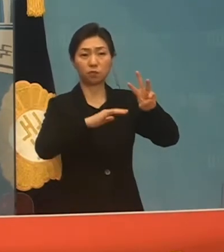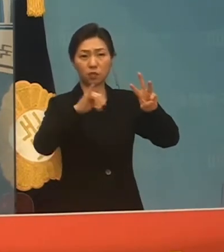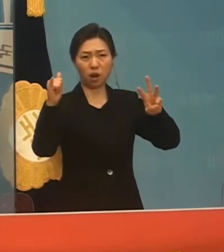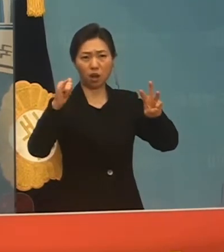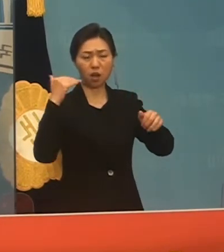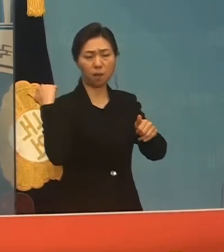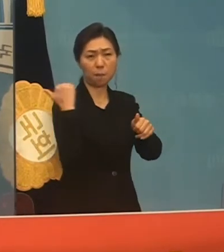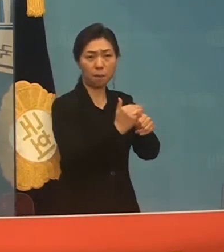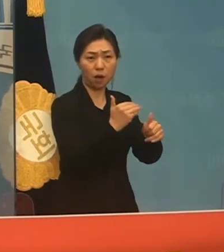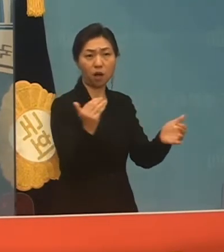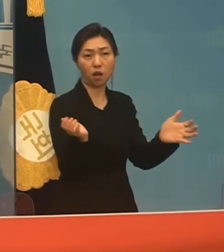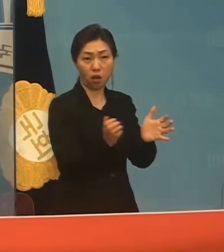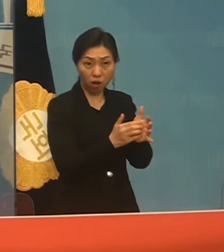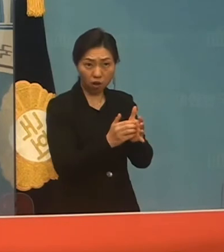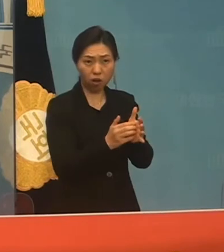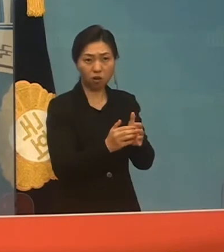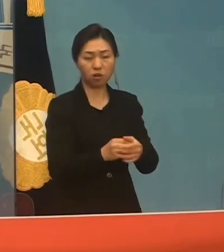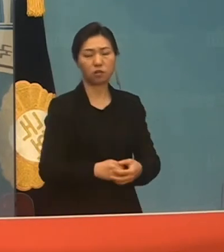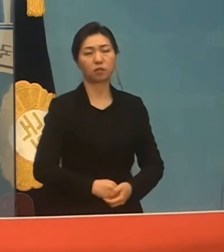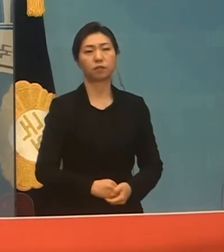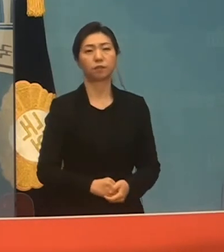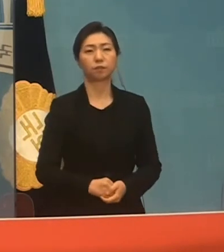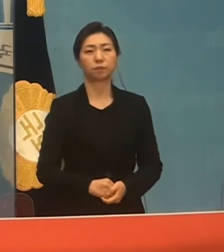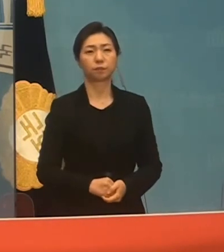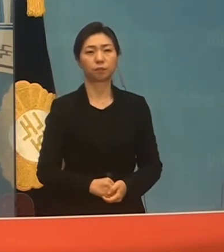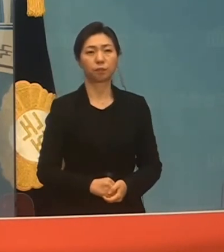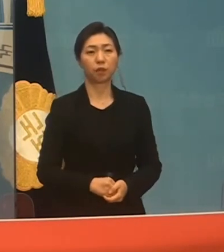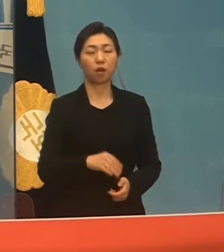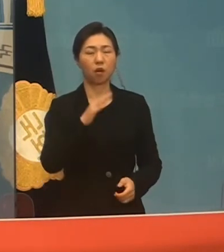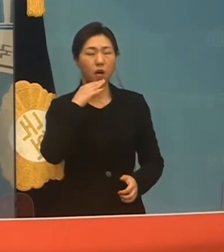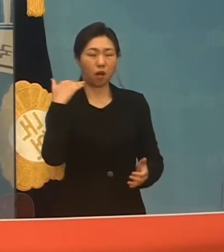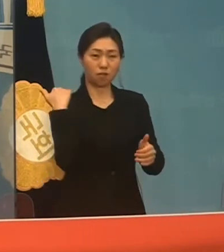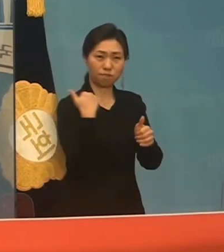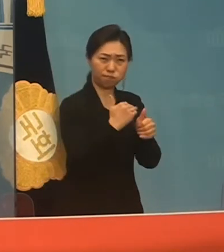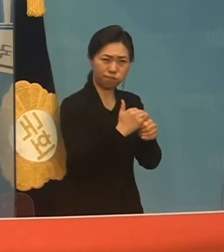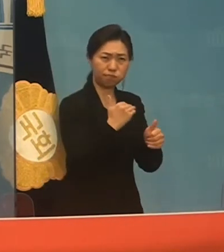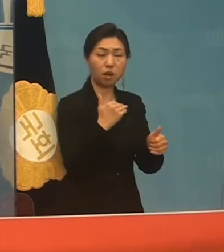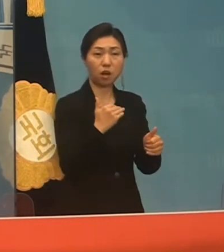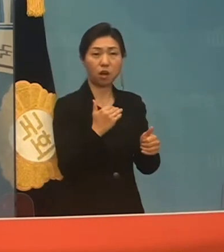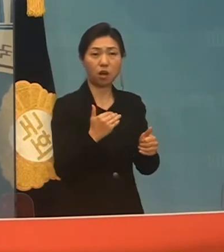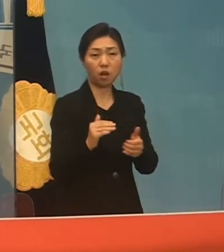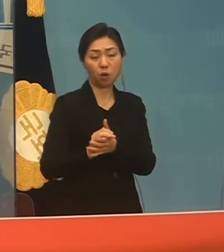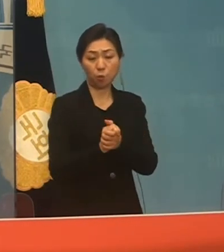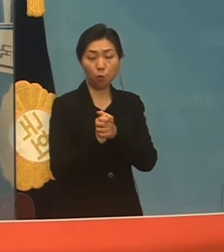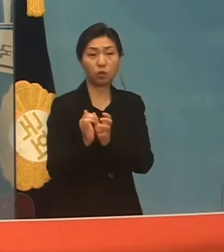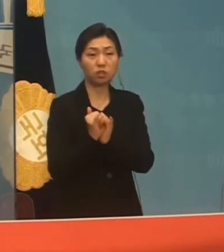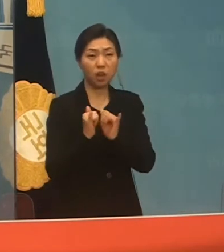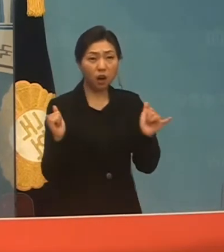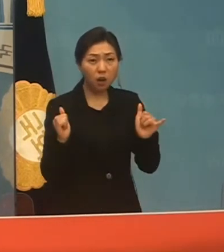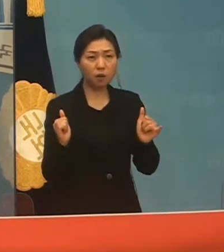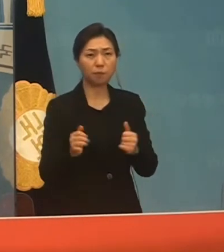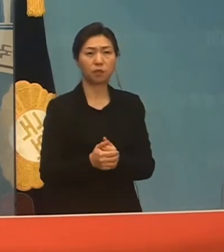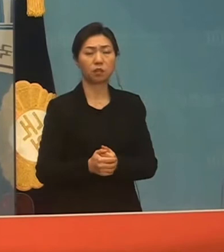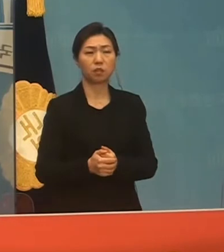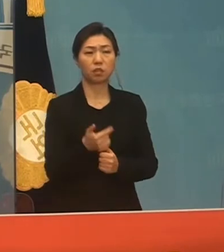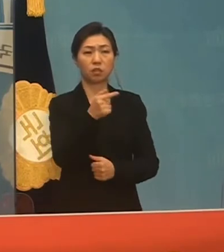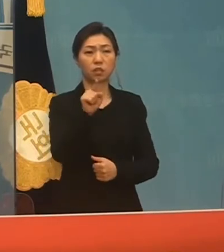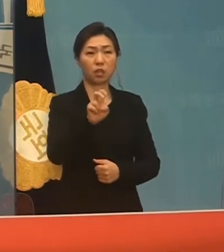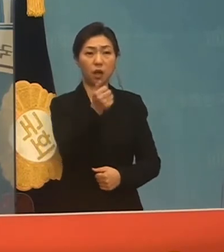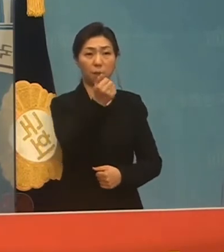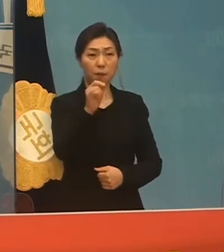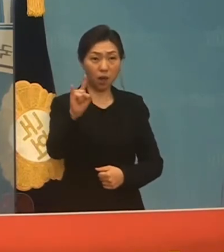33명을 집단해고를 시켰습니다. 지금 그 집단해고 당하는 그 동기들은 남해학 공장